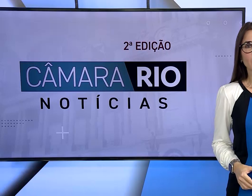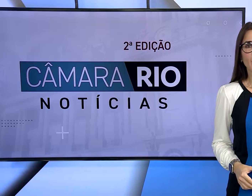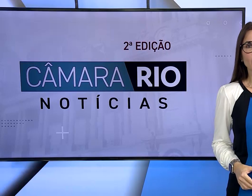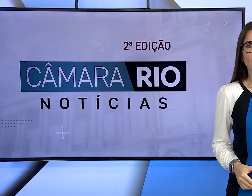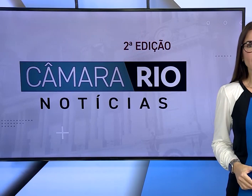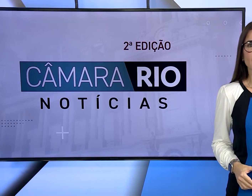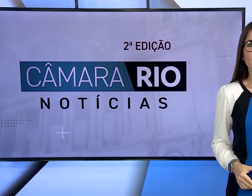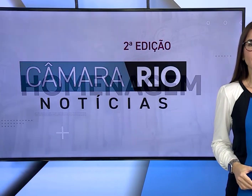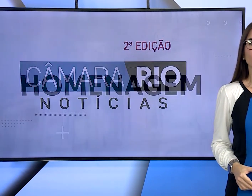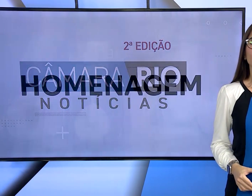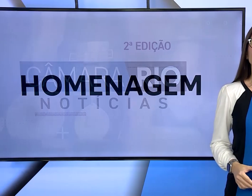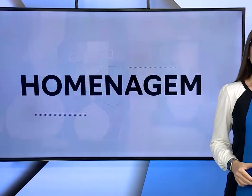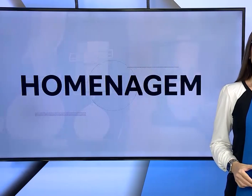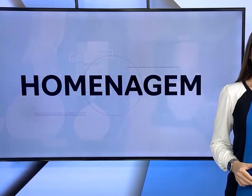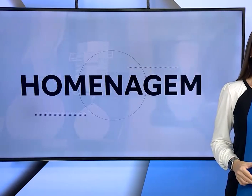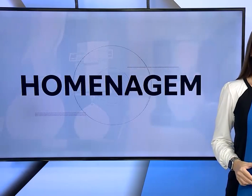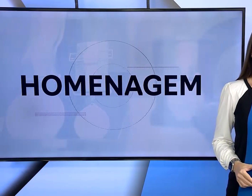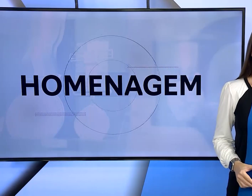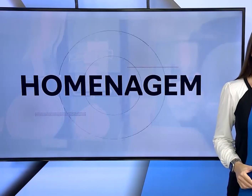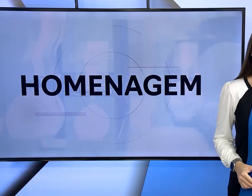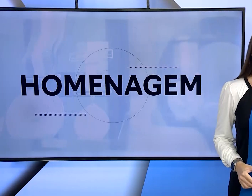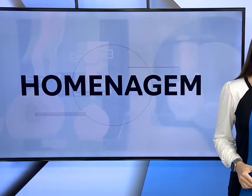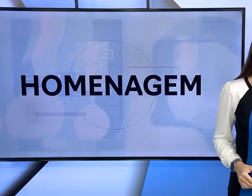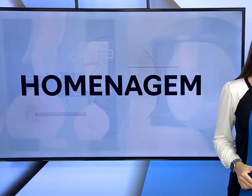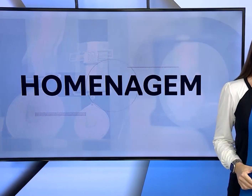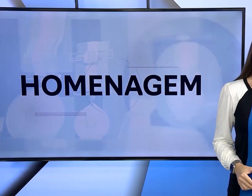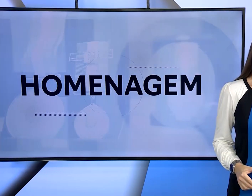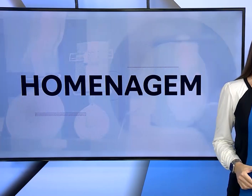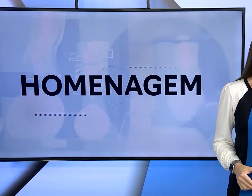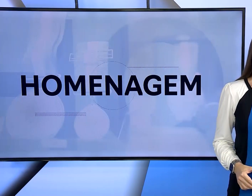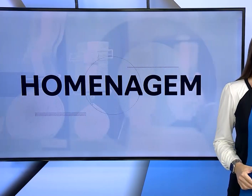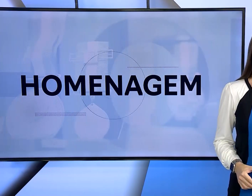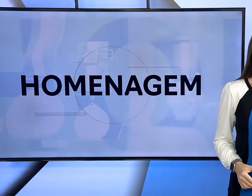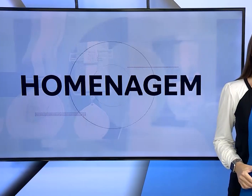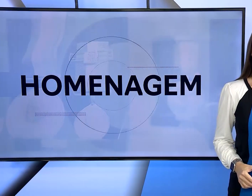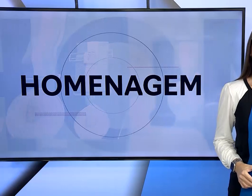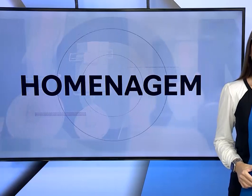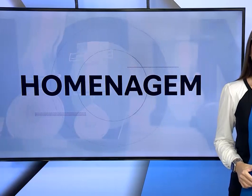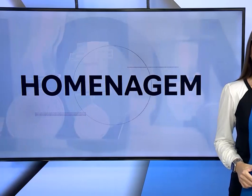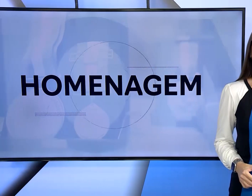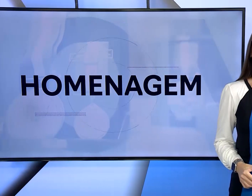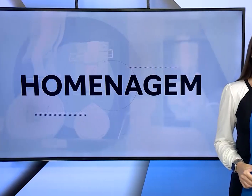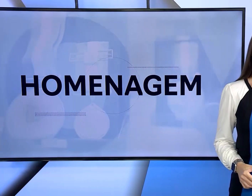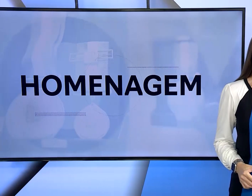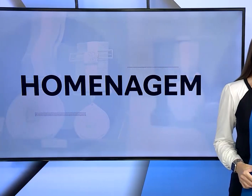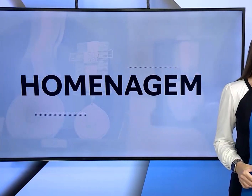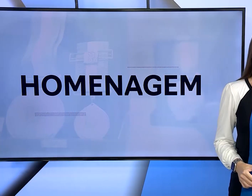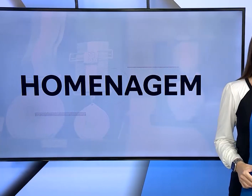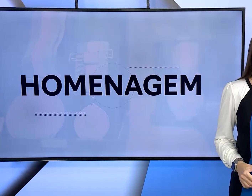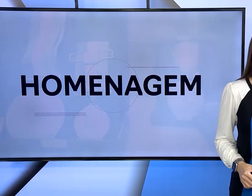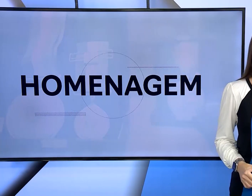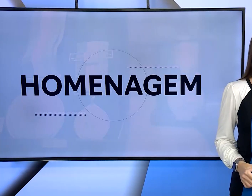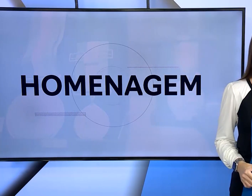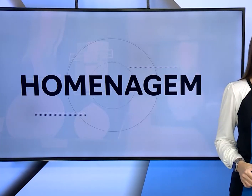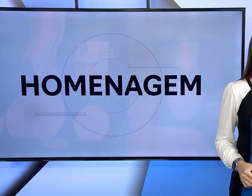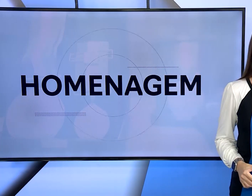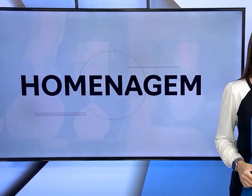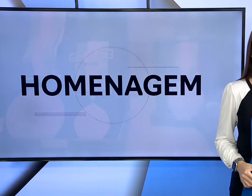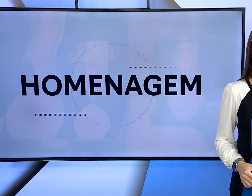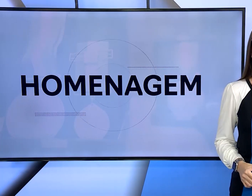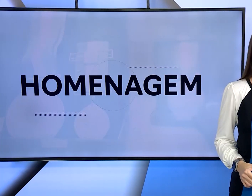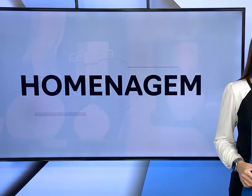Em solenidade realizada na noite desta quinta-feira, a Câmara Municipal entregou moções de aplausos aos membros da Comissão Permanente